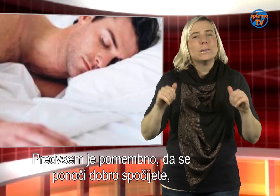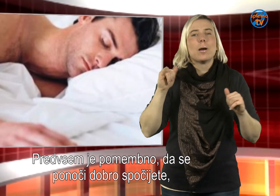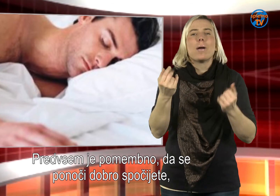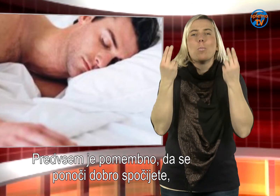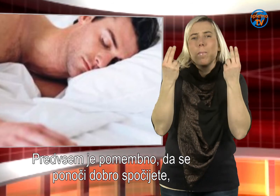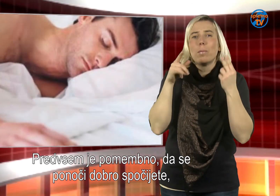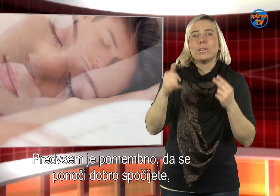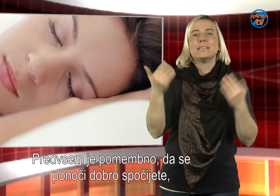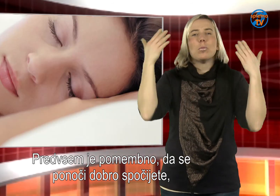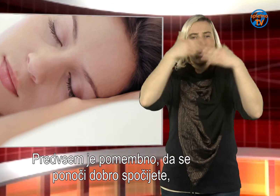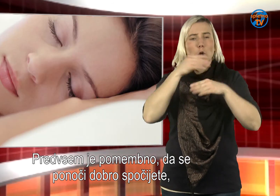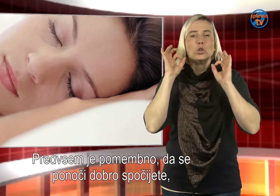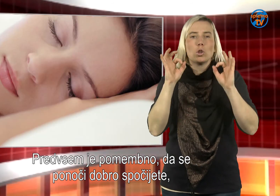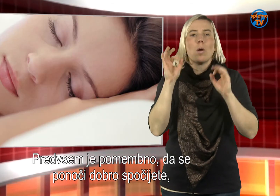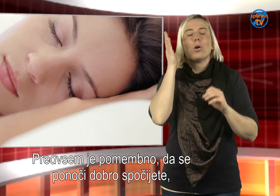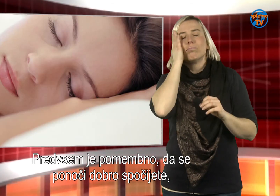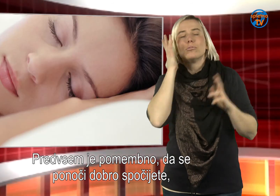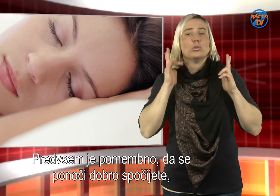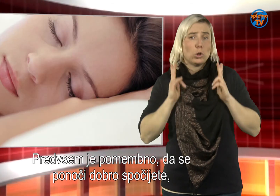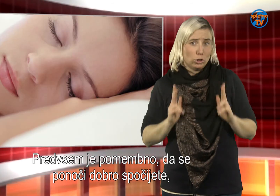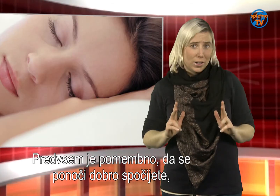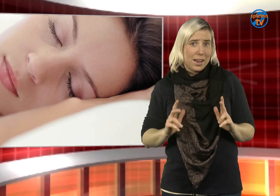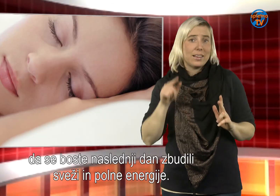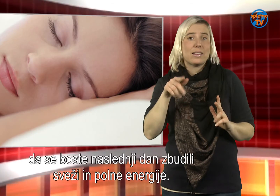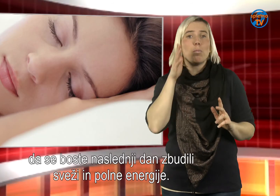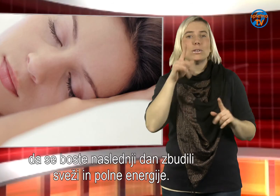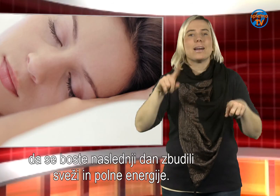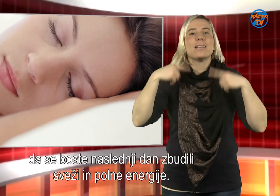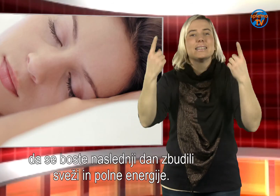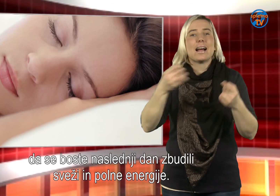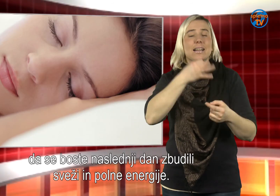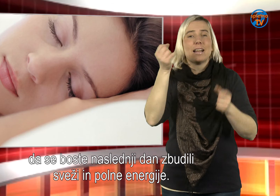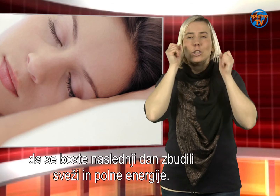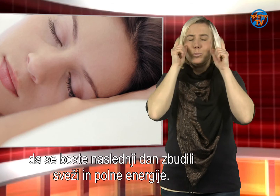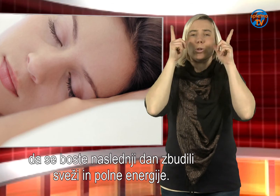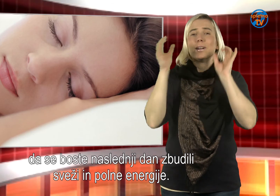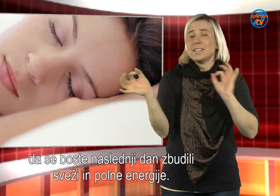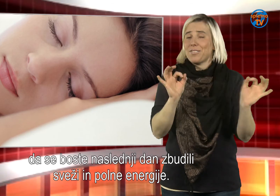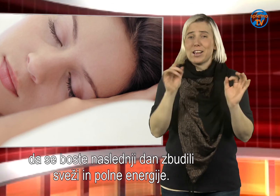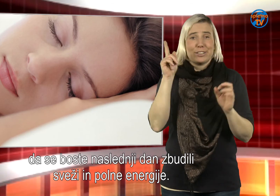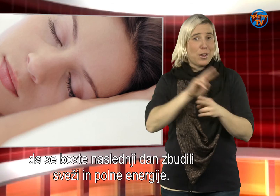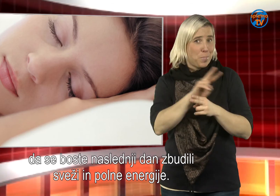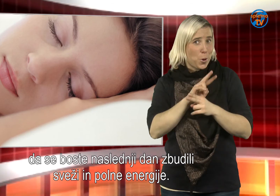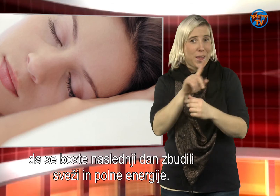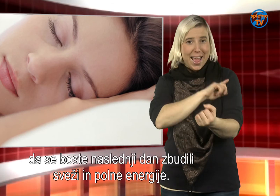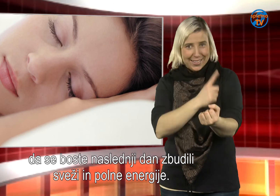Predvsem je pomembno, da se ponoči dobro spočijete, da se boste naslednji dan zbudili sveži in polni